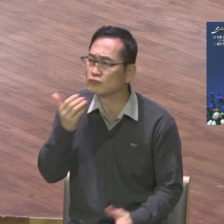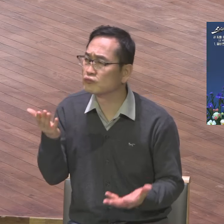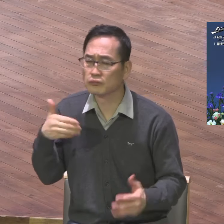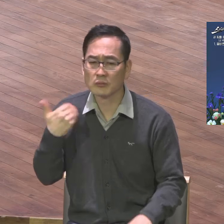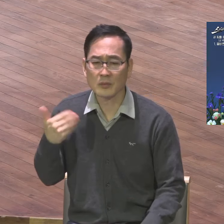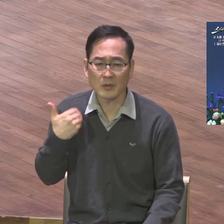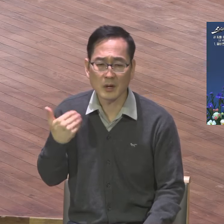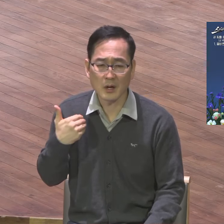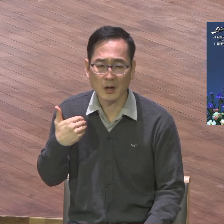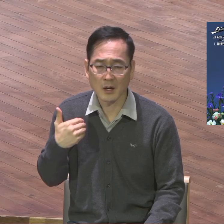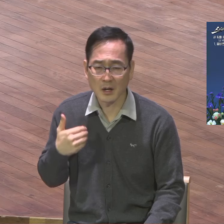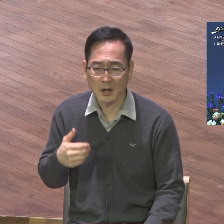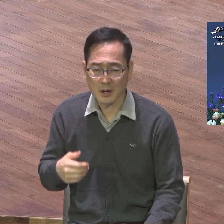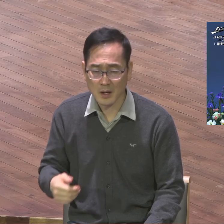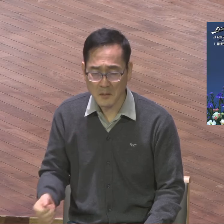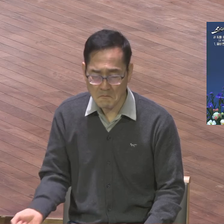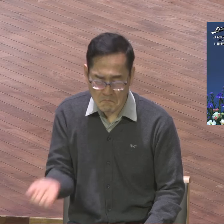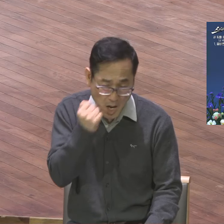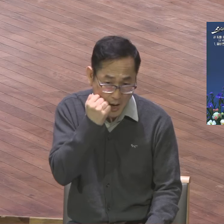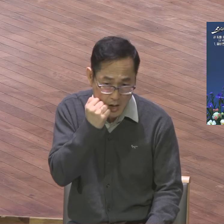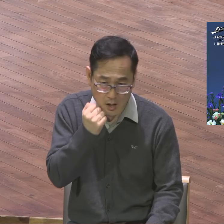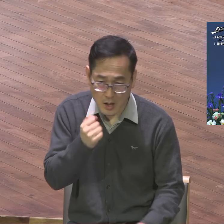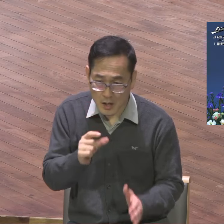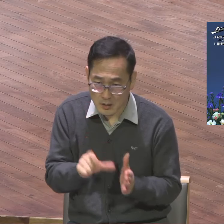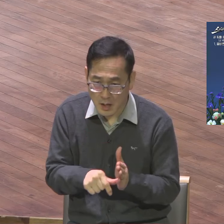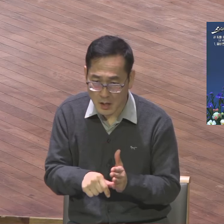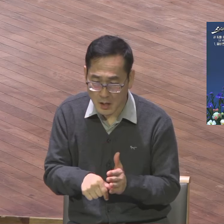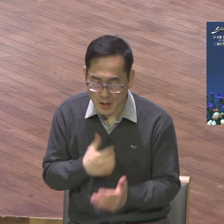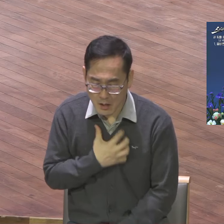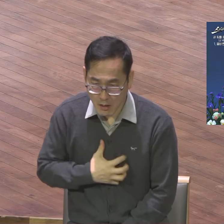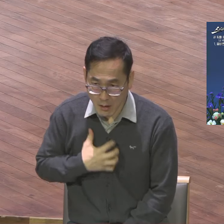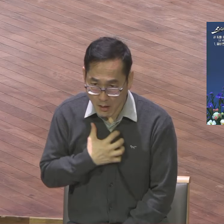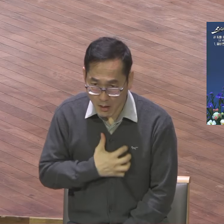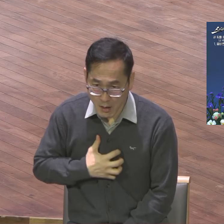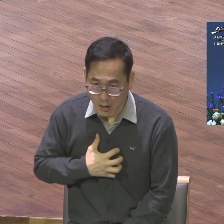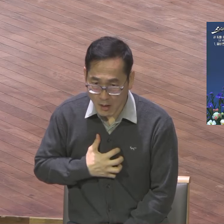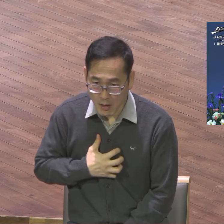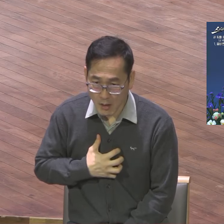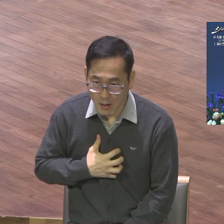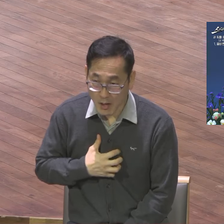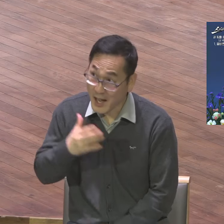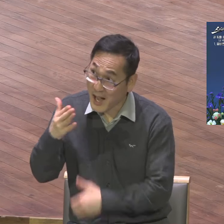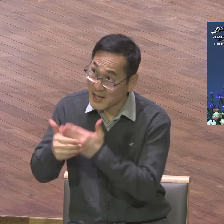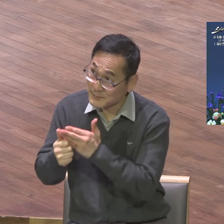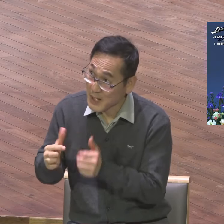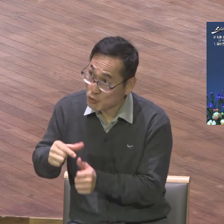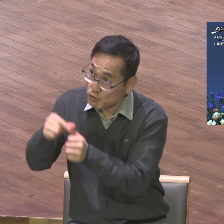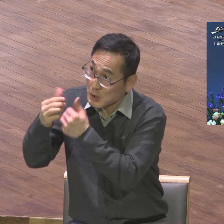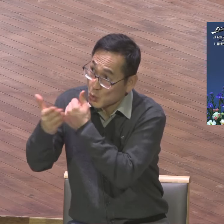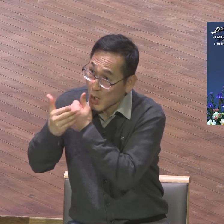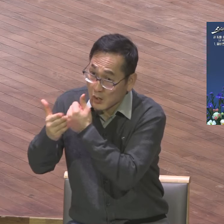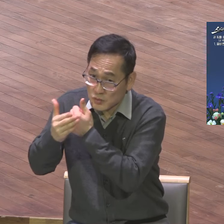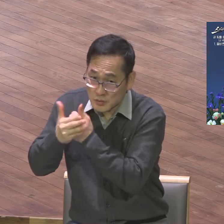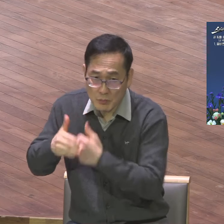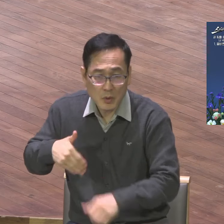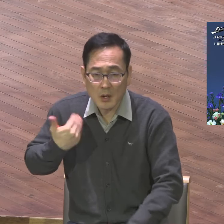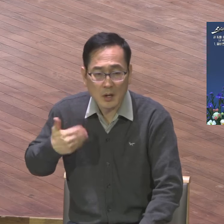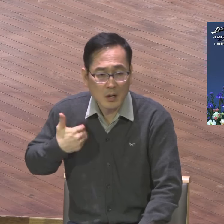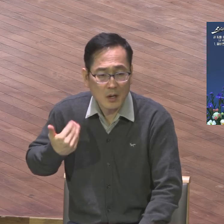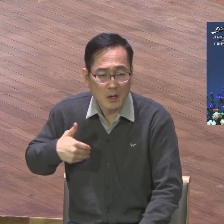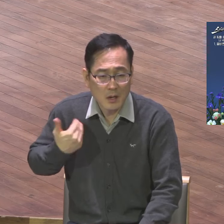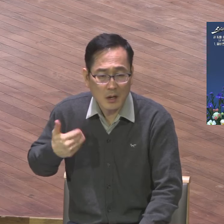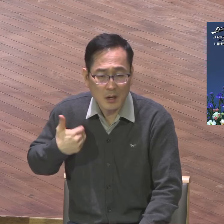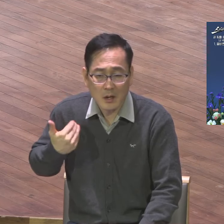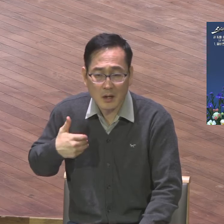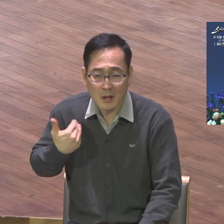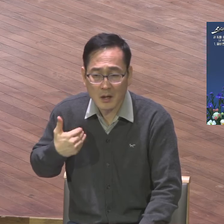있을 때 지치고 힘든 인생길에 있을 때 하나님이 어떤 분이신지에 대해서 더욱